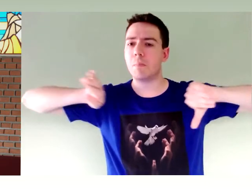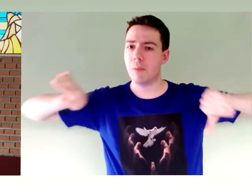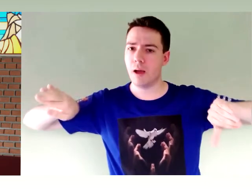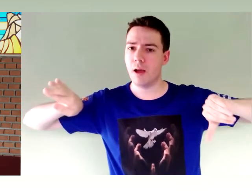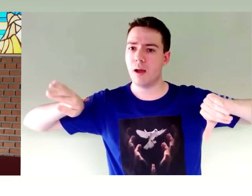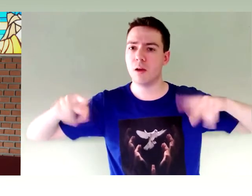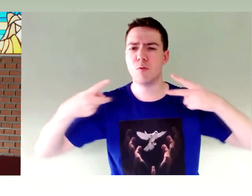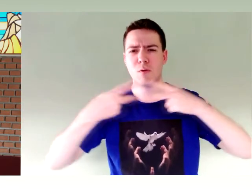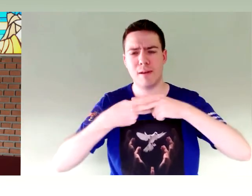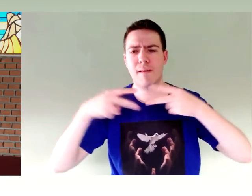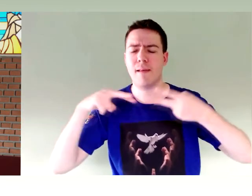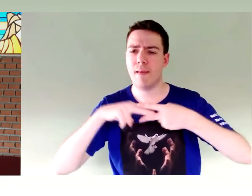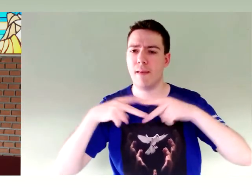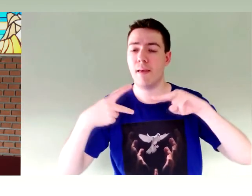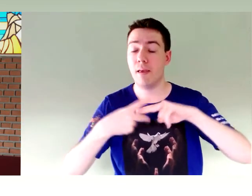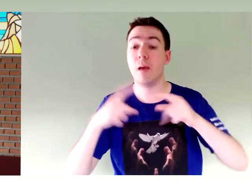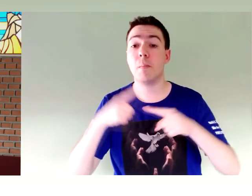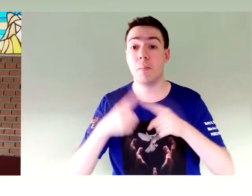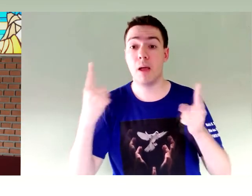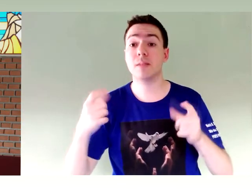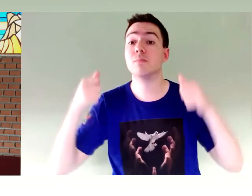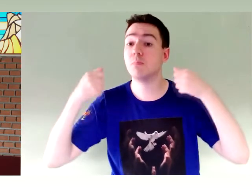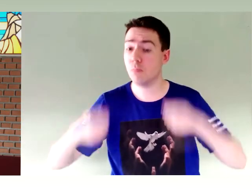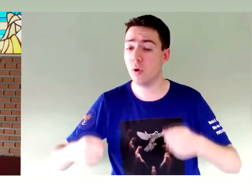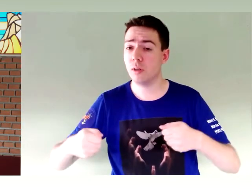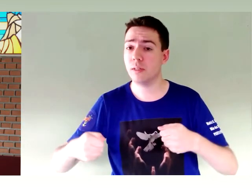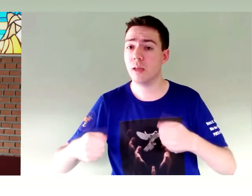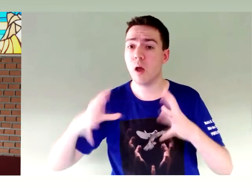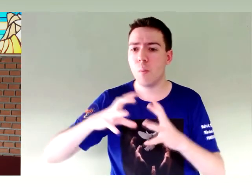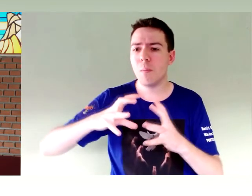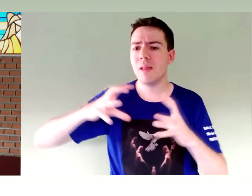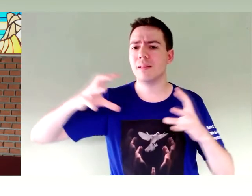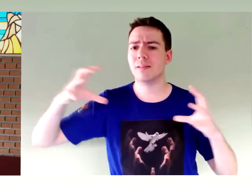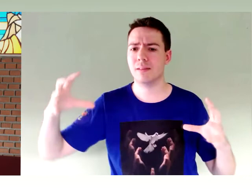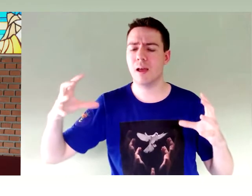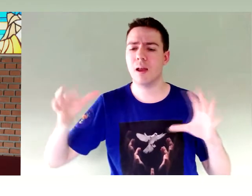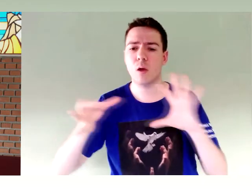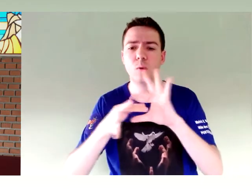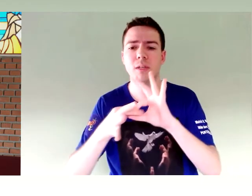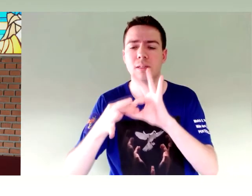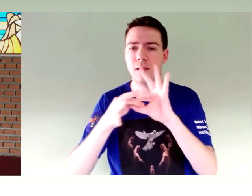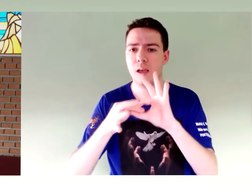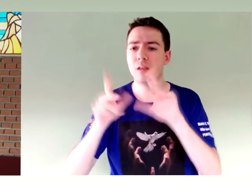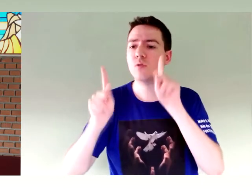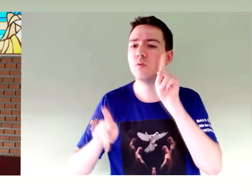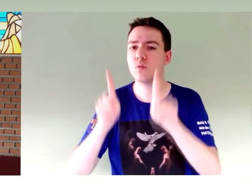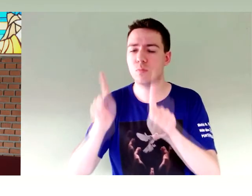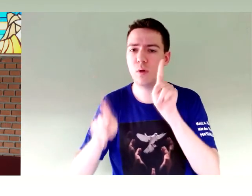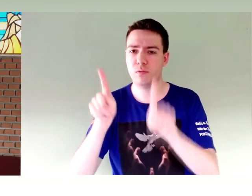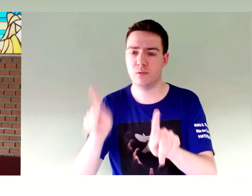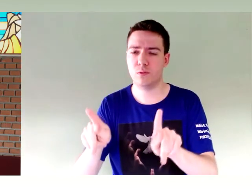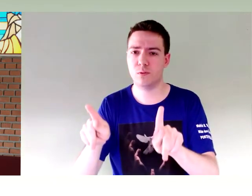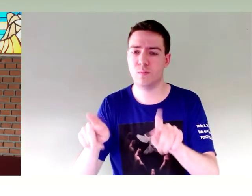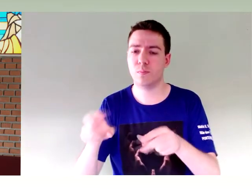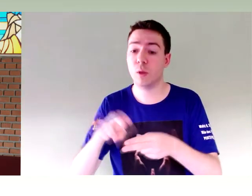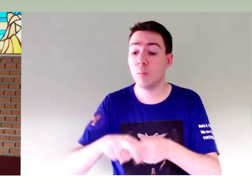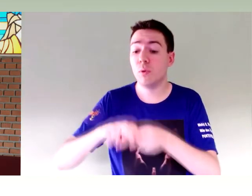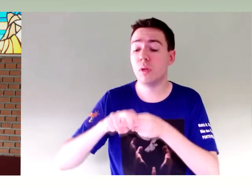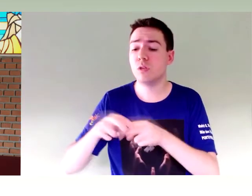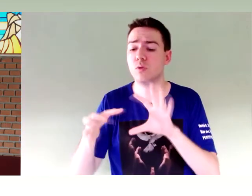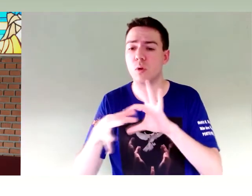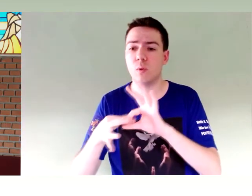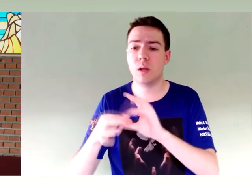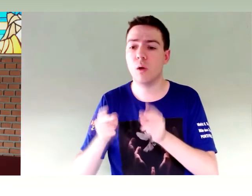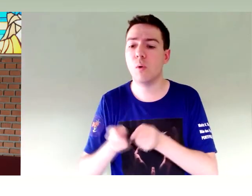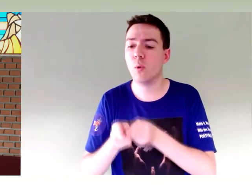necessariamente à separação e à guerra, mas podem enriquecer a própria comunhão e a unidade dos povos. Por isso a aliança